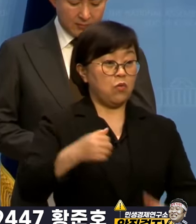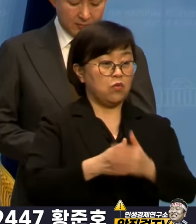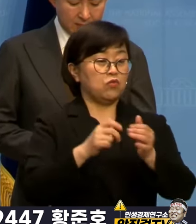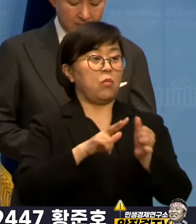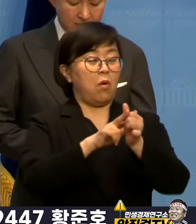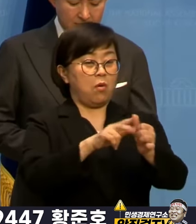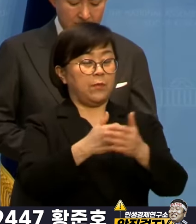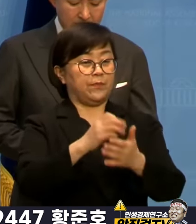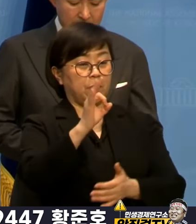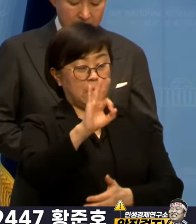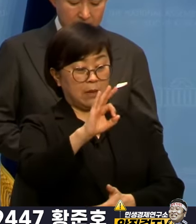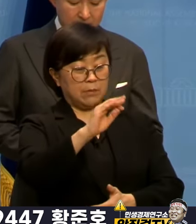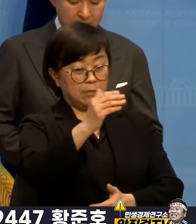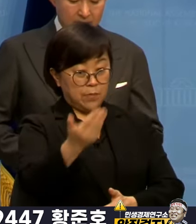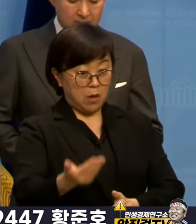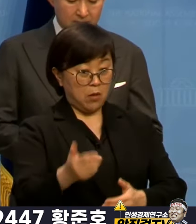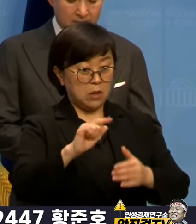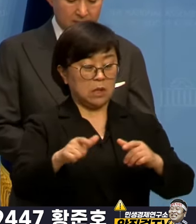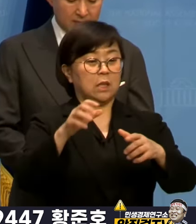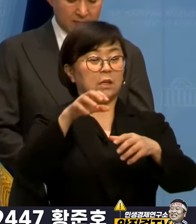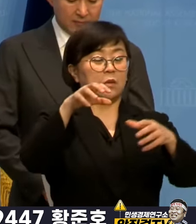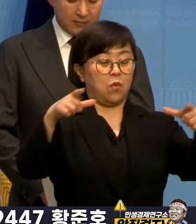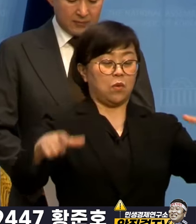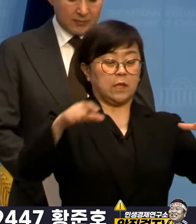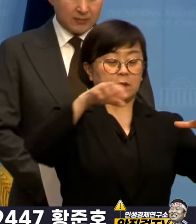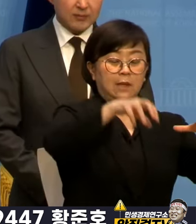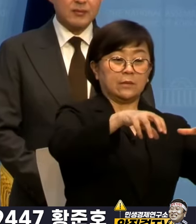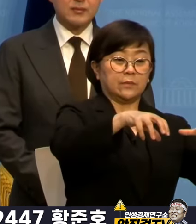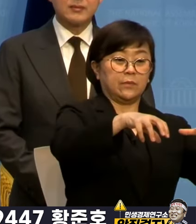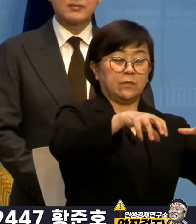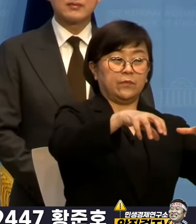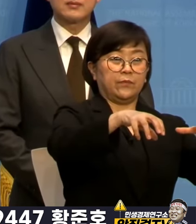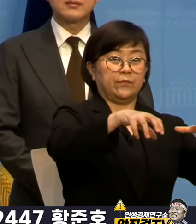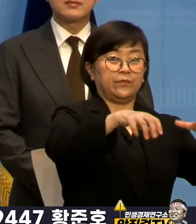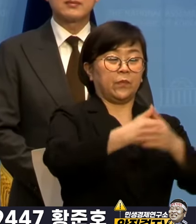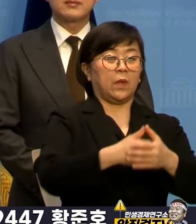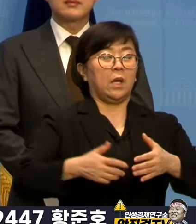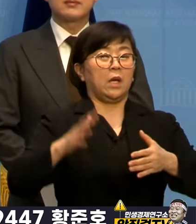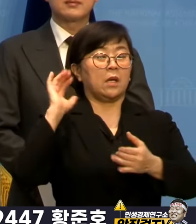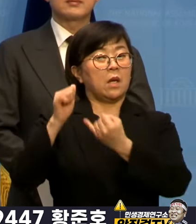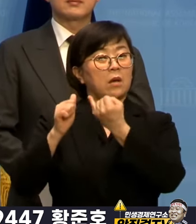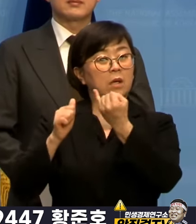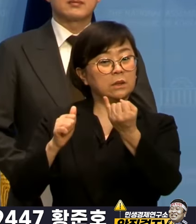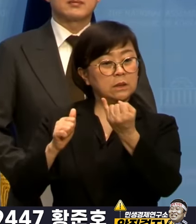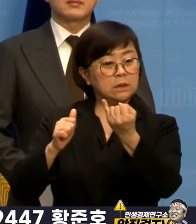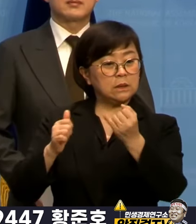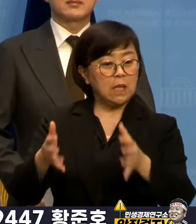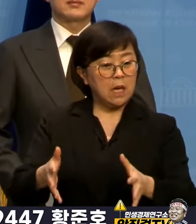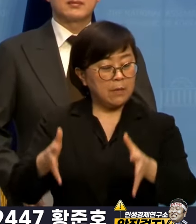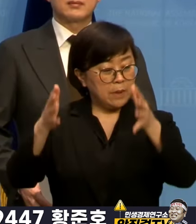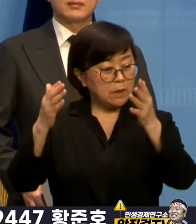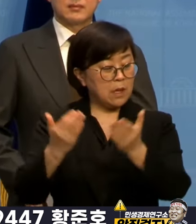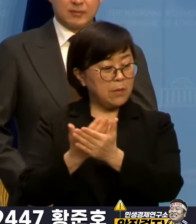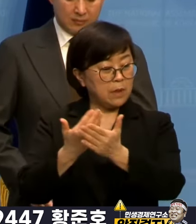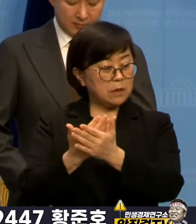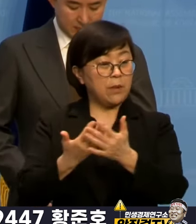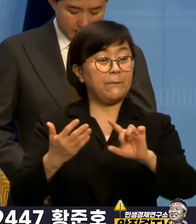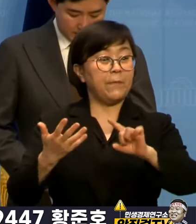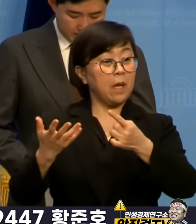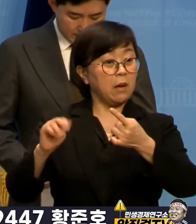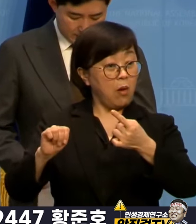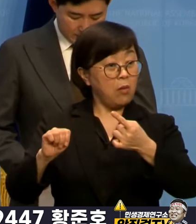양평 공무원이 그 제가 확인한 바로는 윤석열 김건희 최우수 일가가 아파트 개발해서